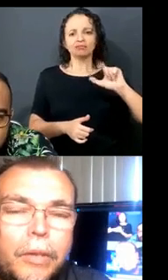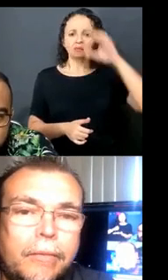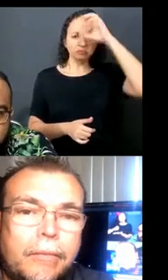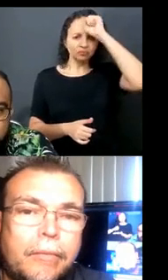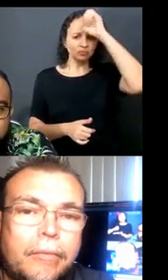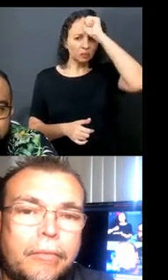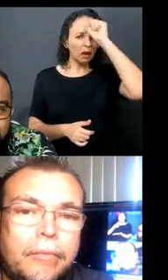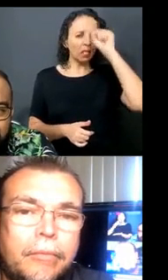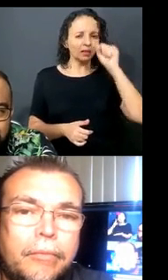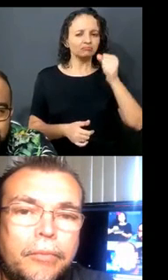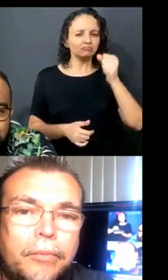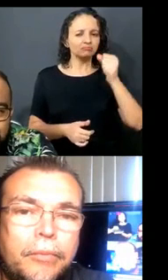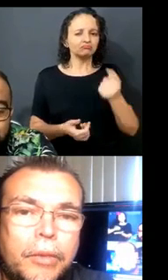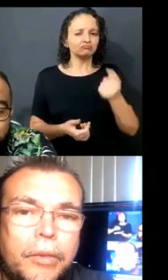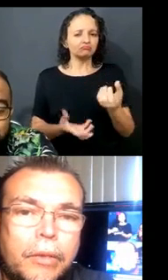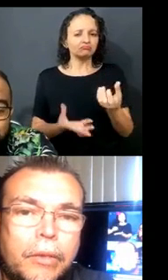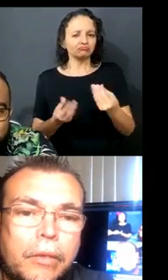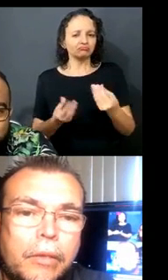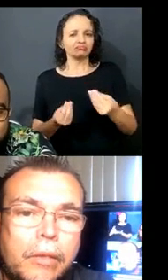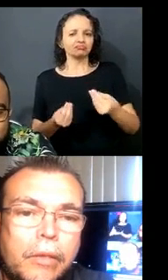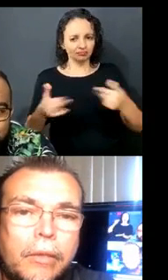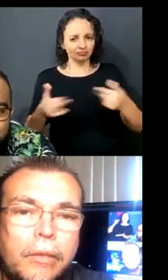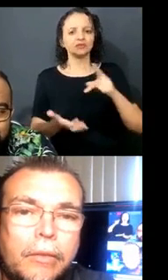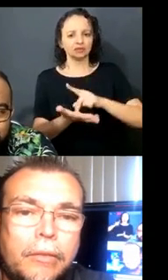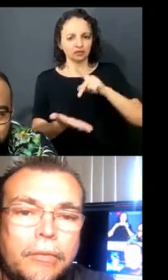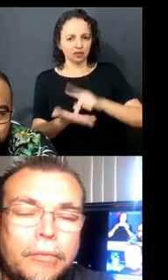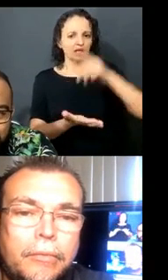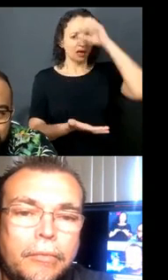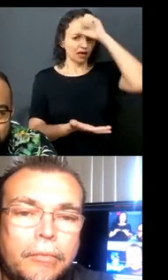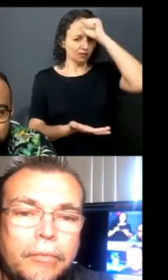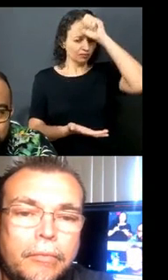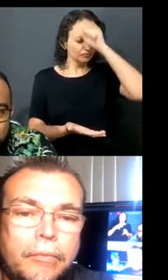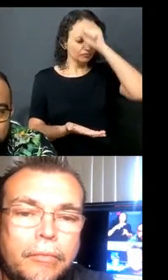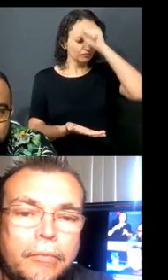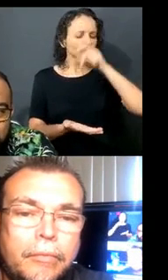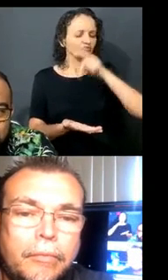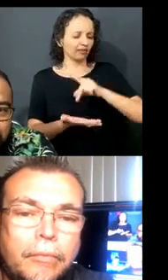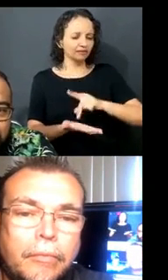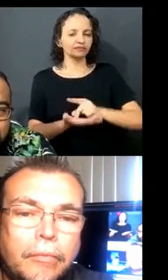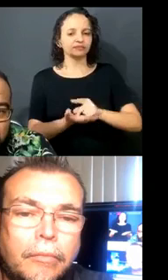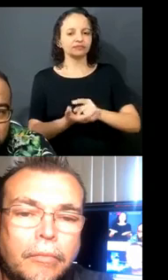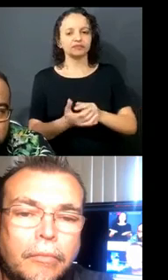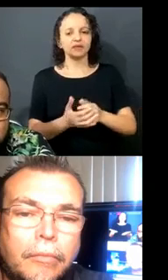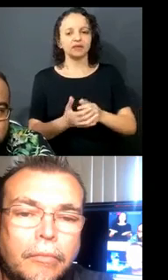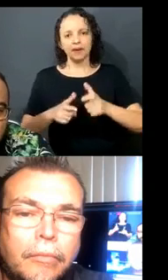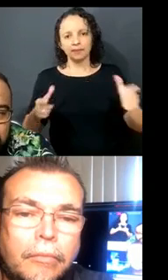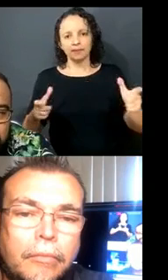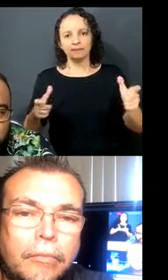tudo isso. Verdade, Sol, tá? Estamos aprendendo e aprendendo muito, né?